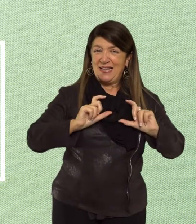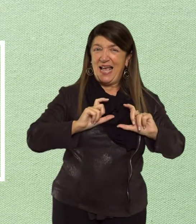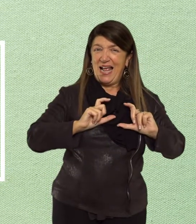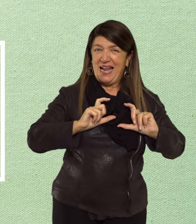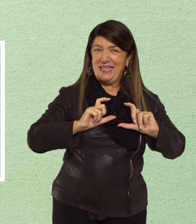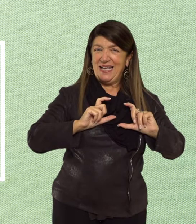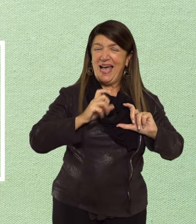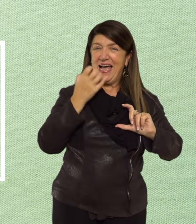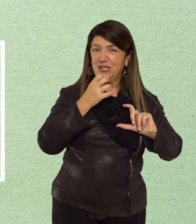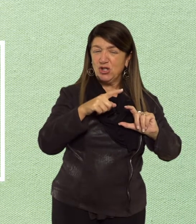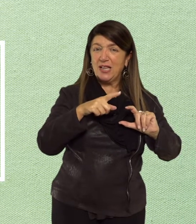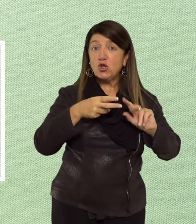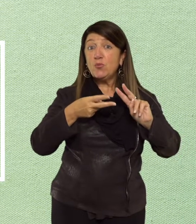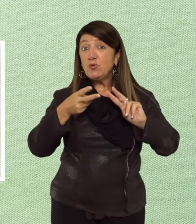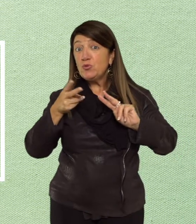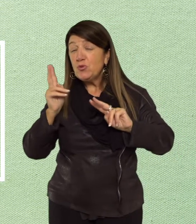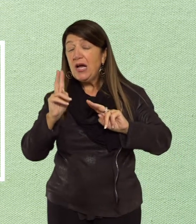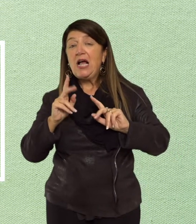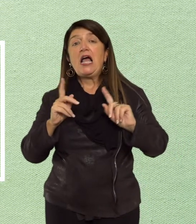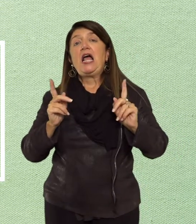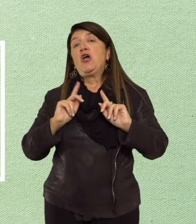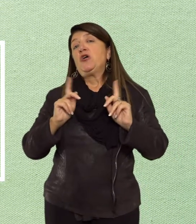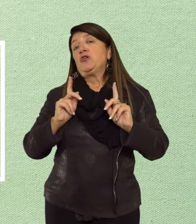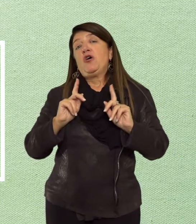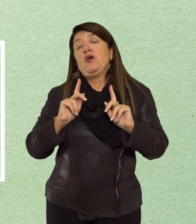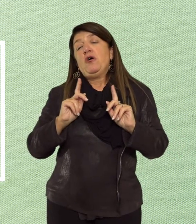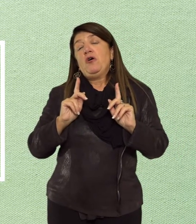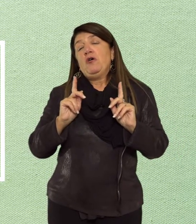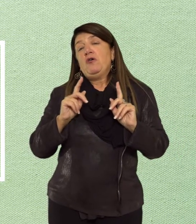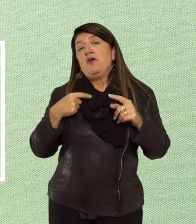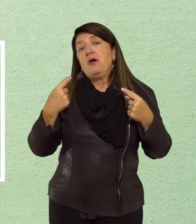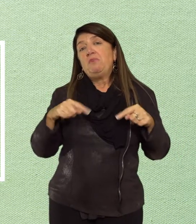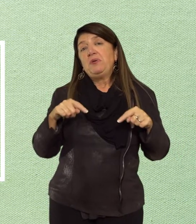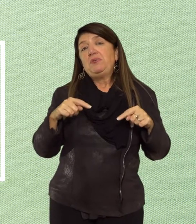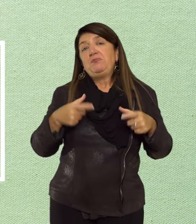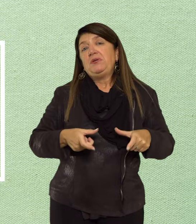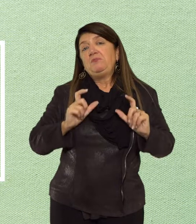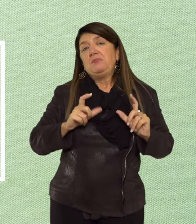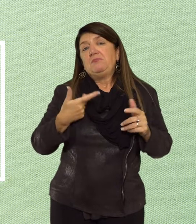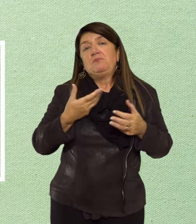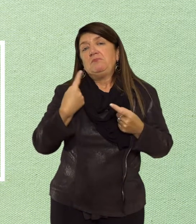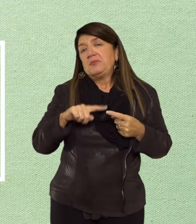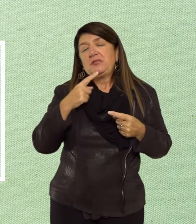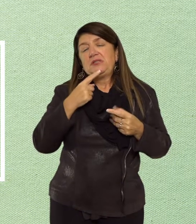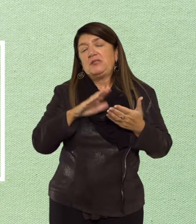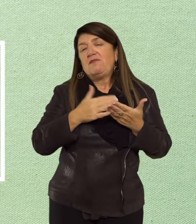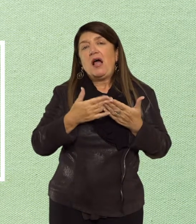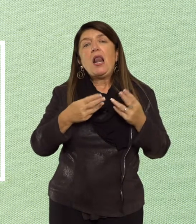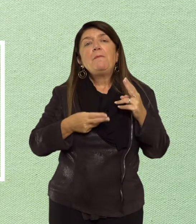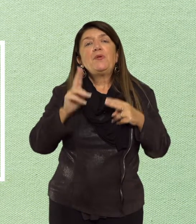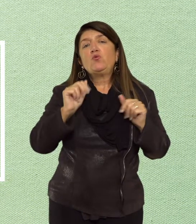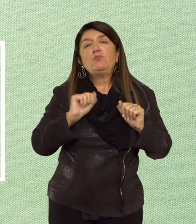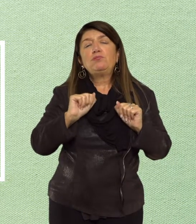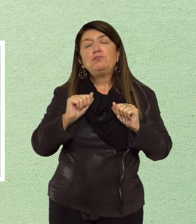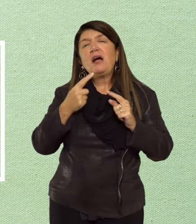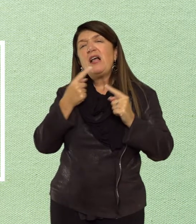medaglia assolutamente no, più di questo non potevo fare. E dal punto di vista strettamente cronometrico, forse sì, nei